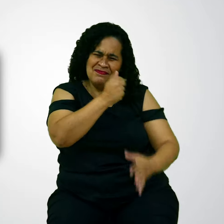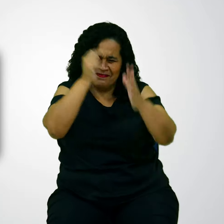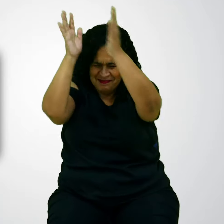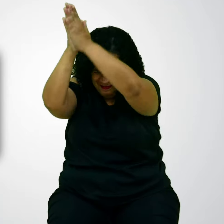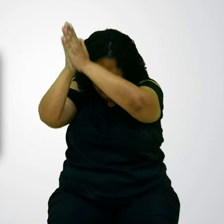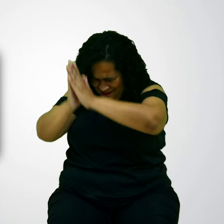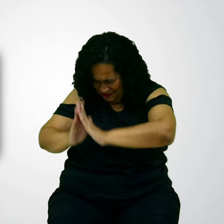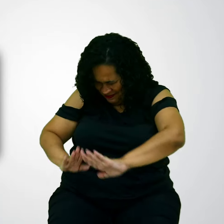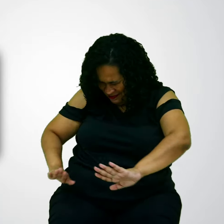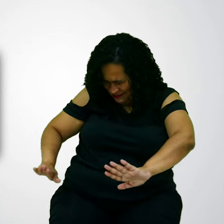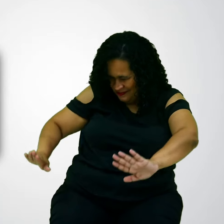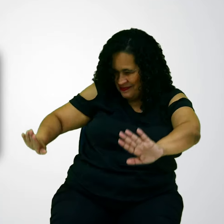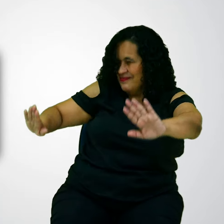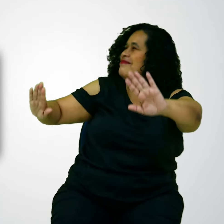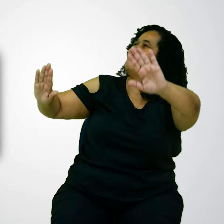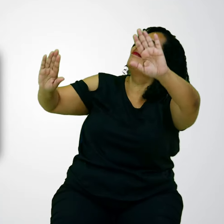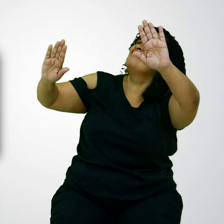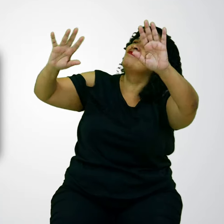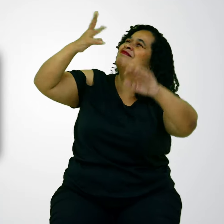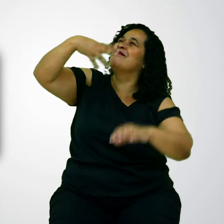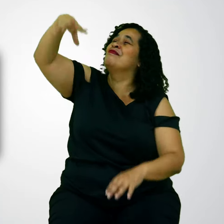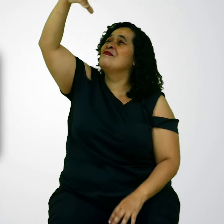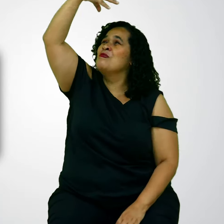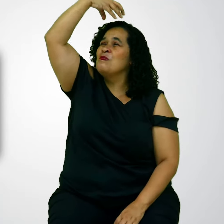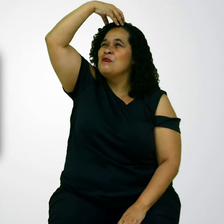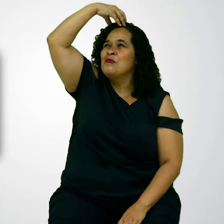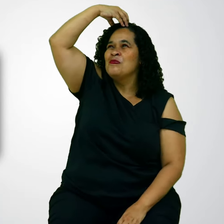adorar ao Rei